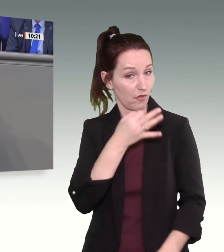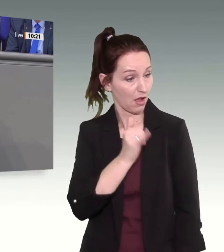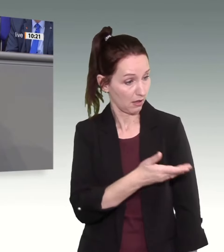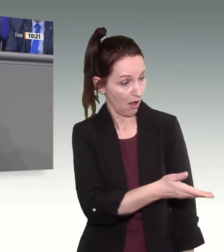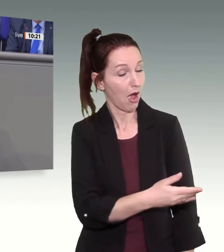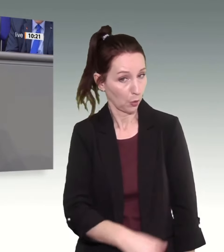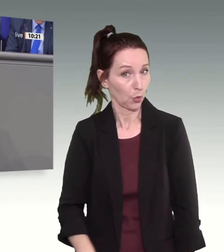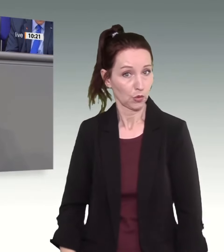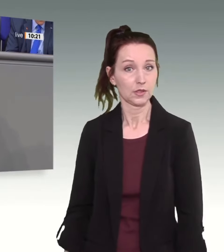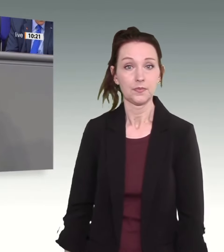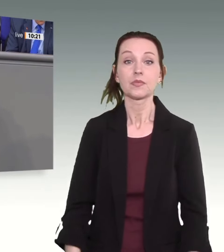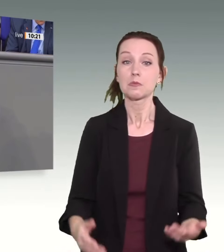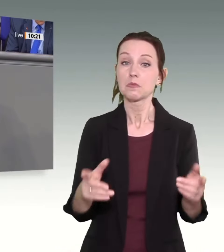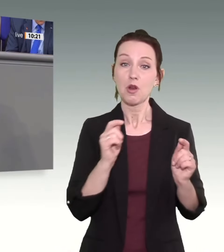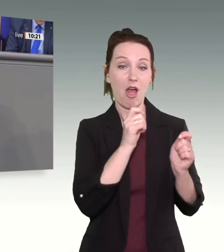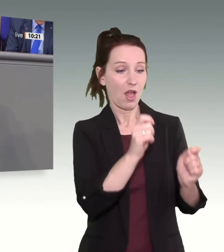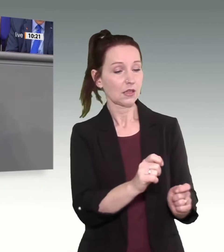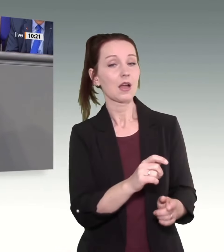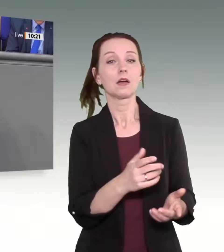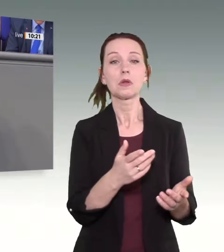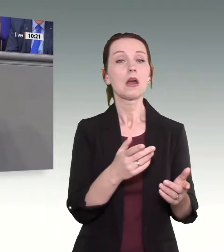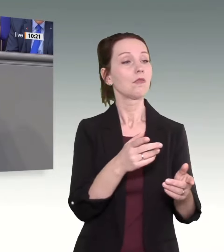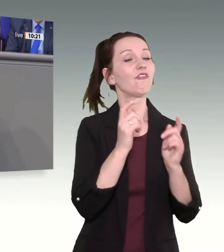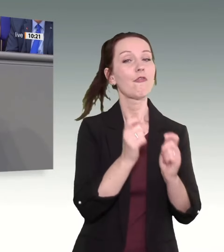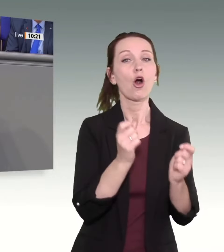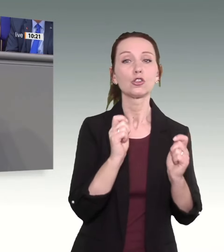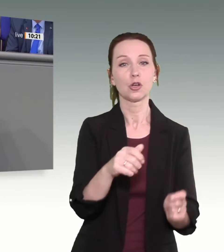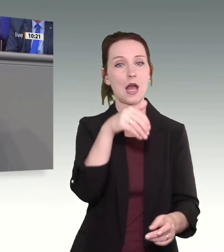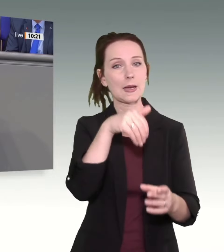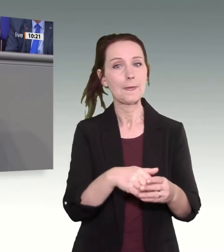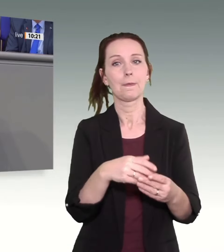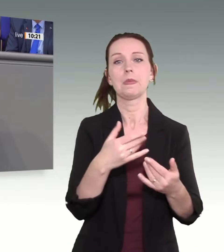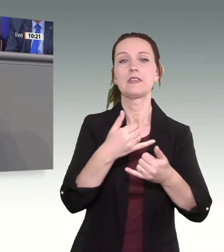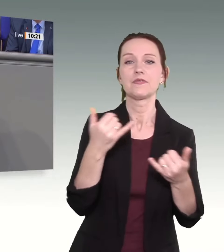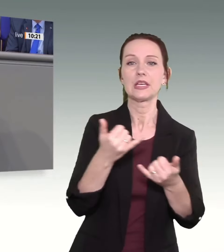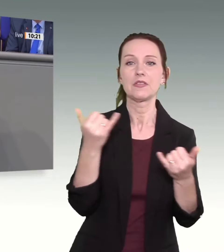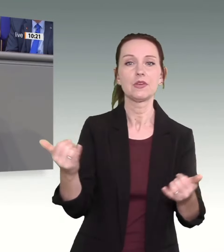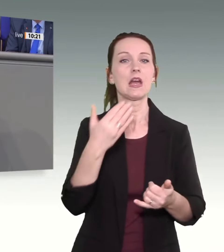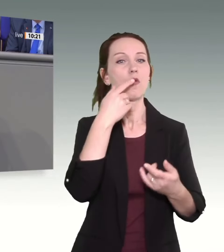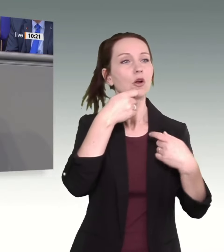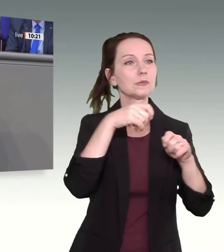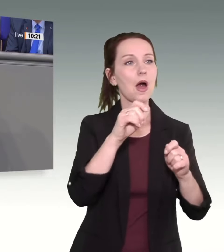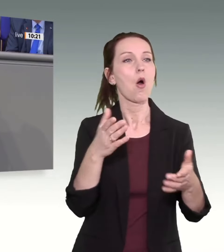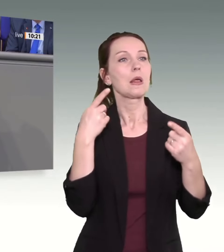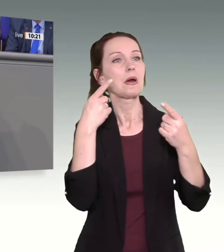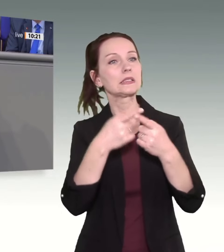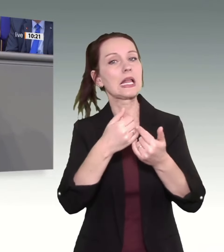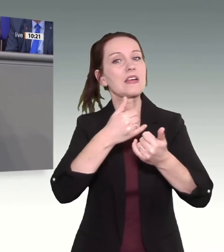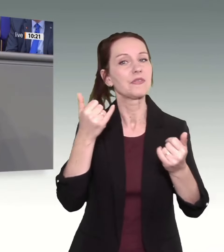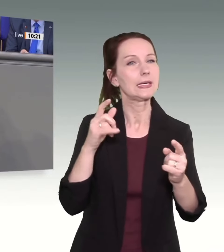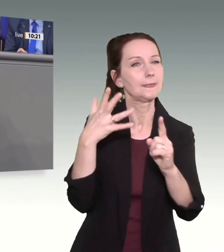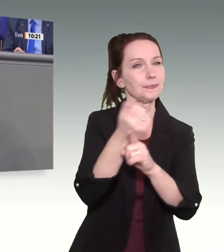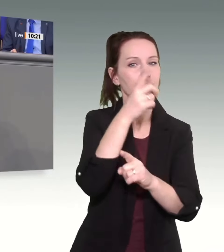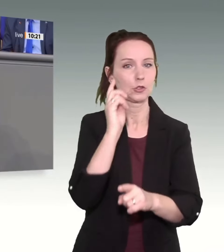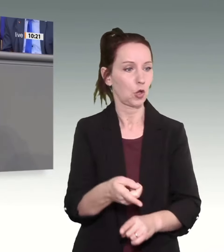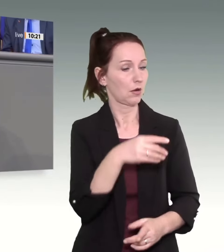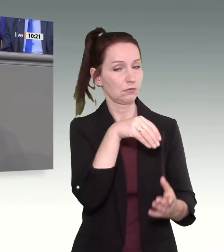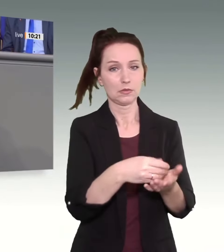der allerdings nicht erklärt, wie Sie im Wohnungsbau die Klimaziele erreichen wollen. Im Gegenteil. Sie sagen,